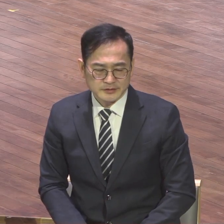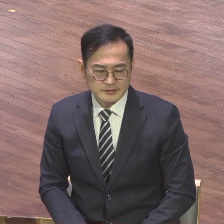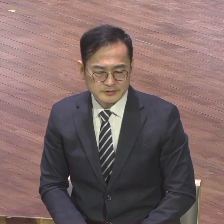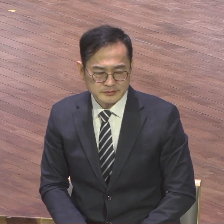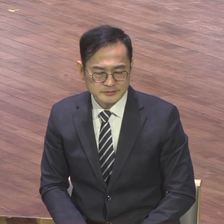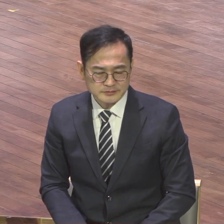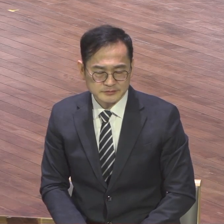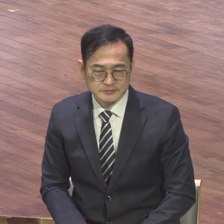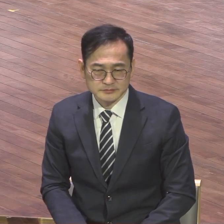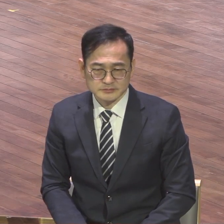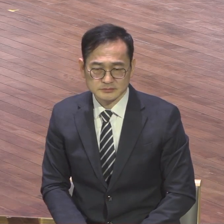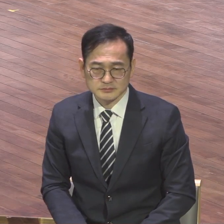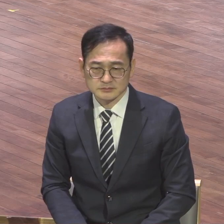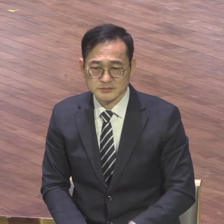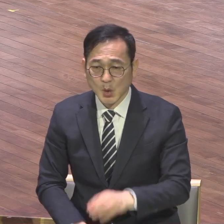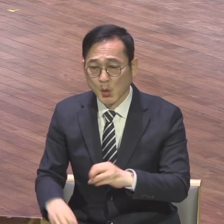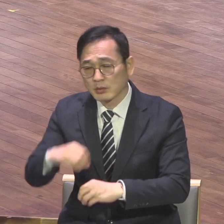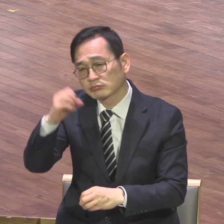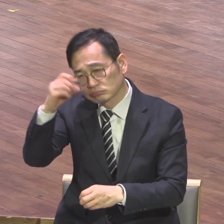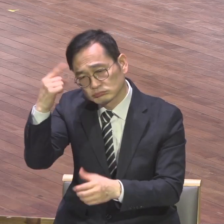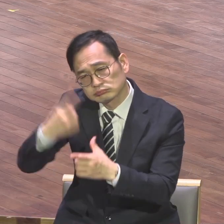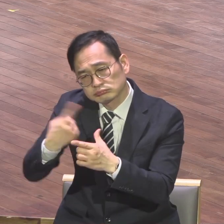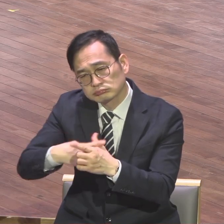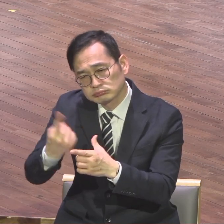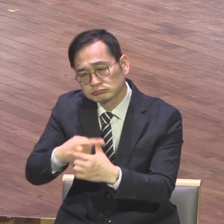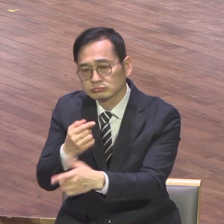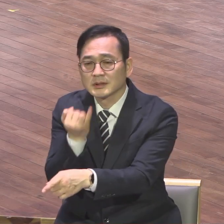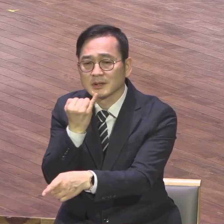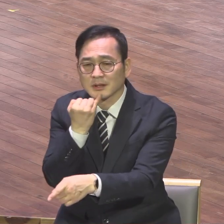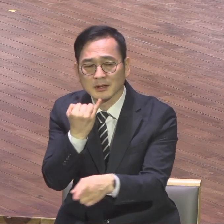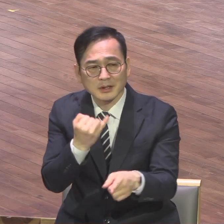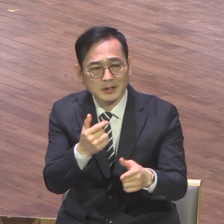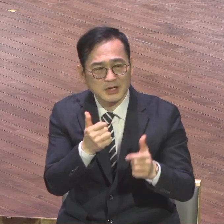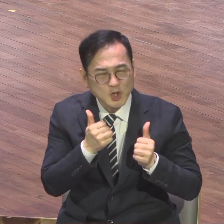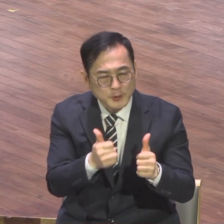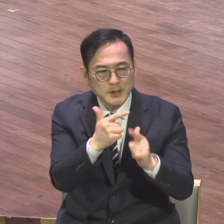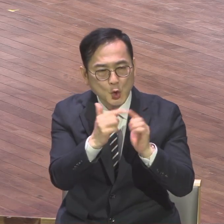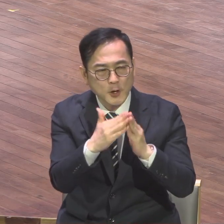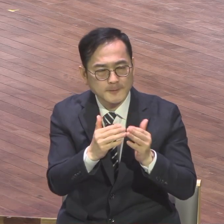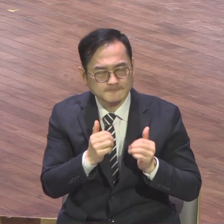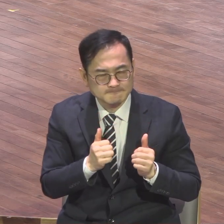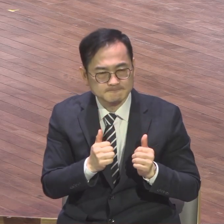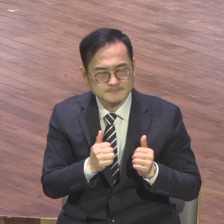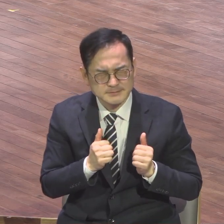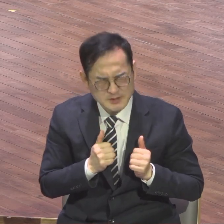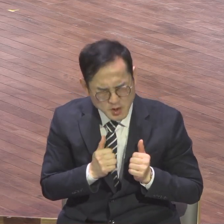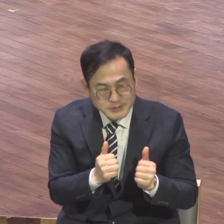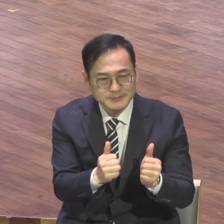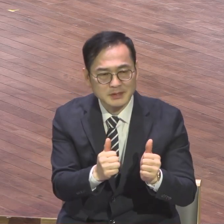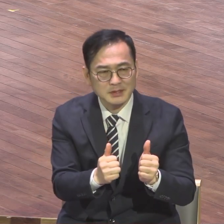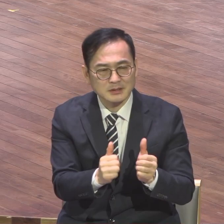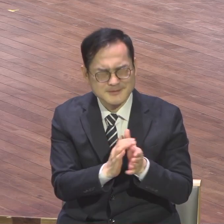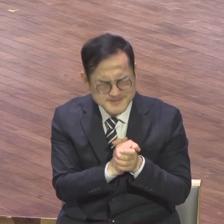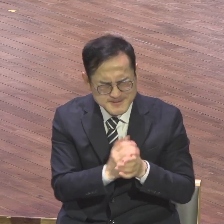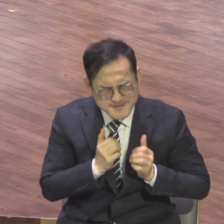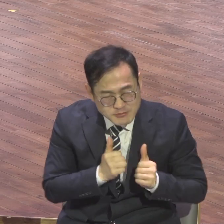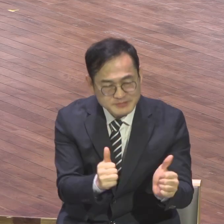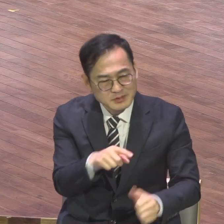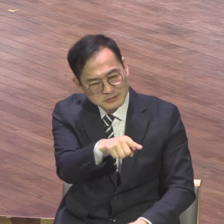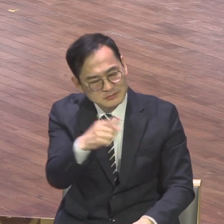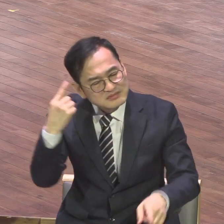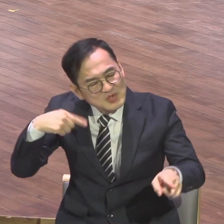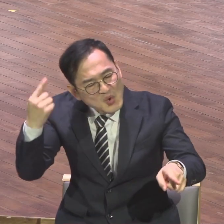좀 열정하고, 전도 열정하고, 헌신 열정을 하고, 그냥 교회 부흥을 위해서 힘써 일하면 그게